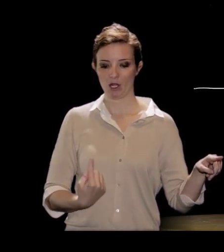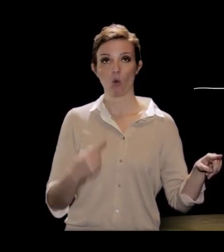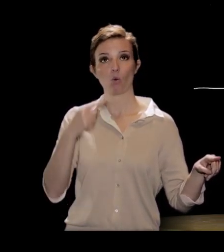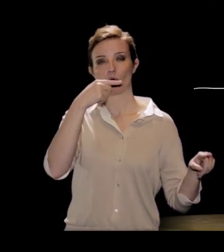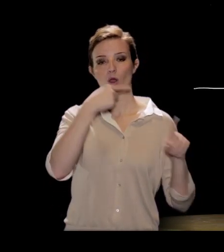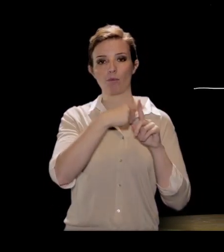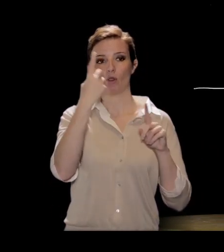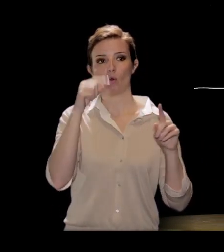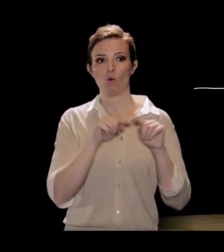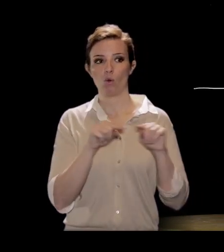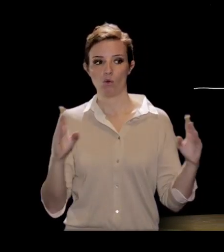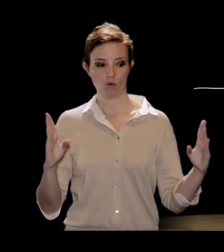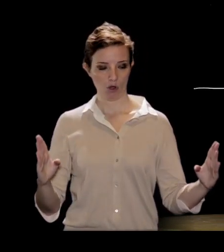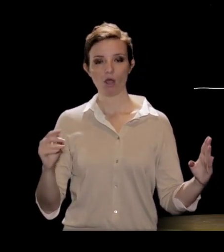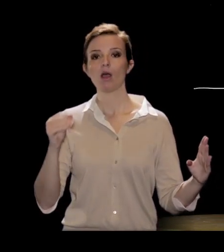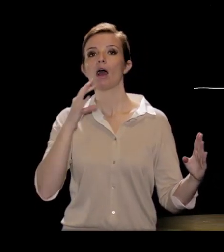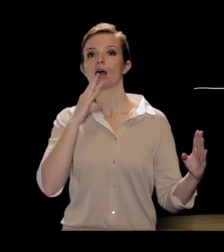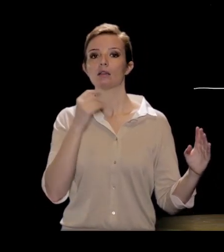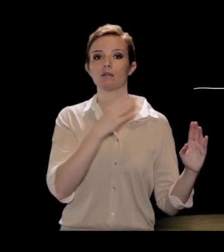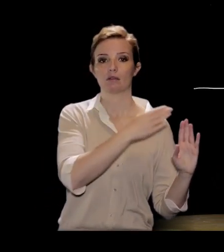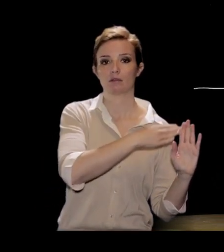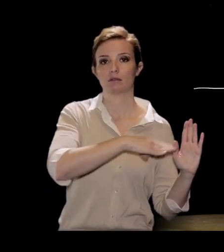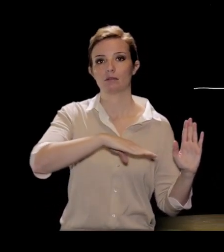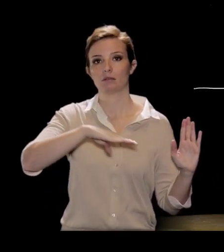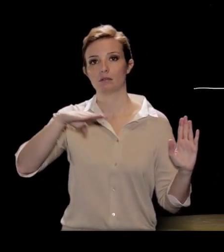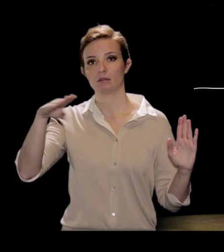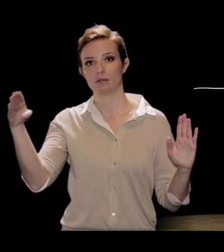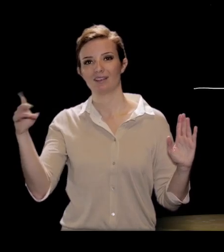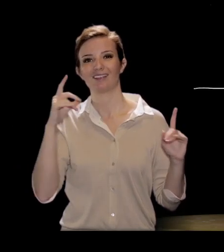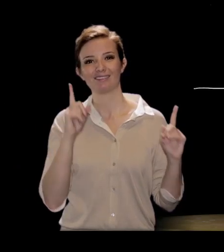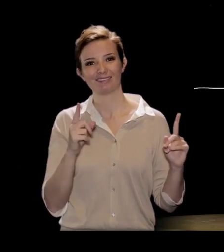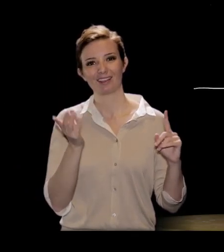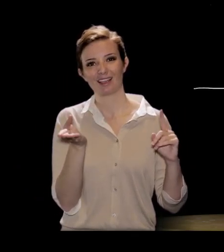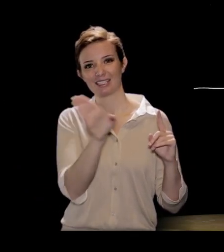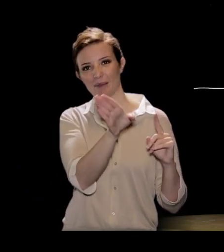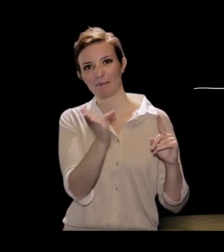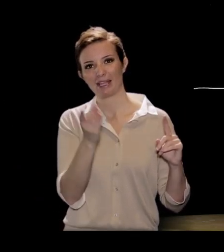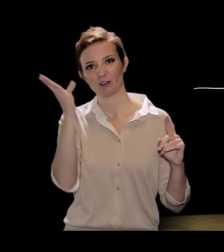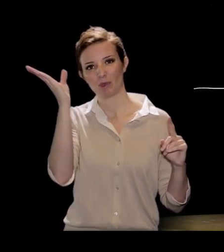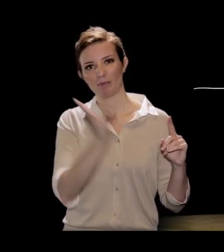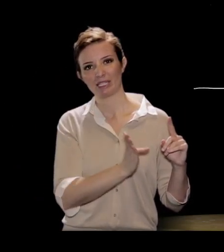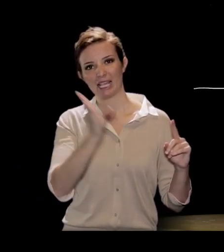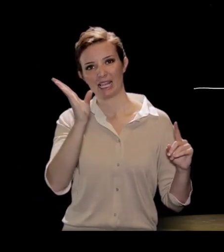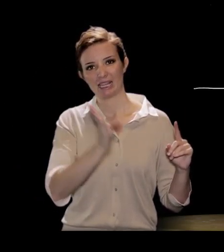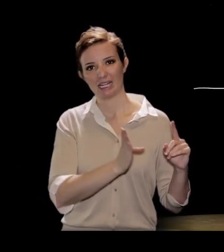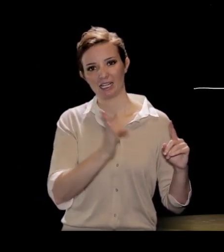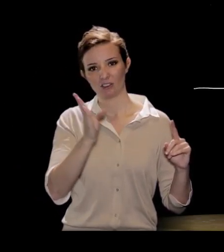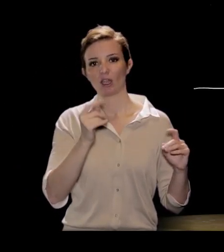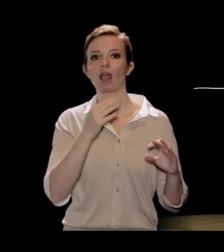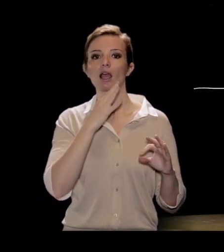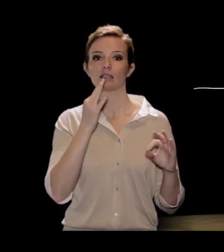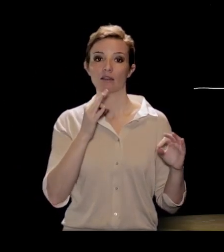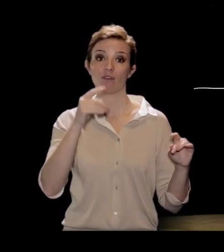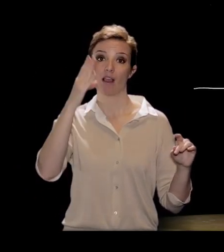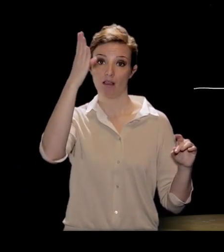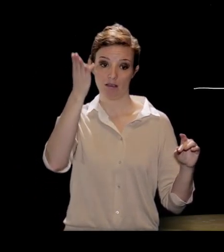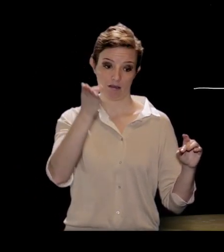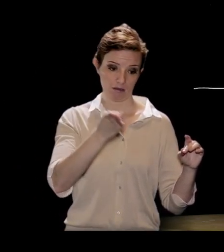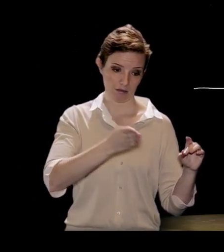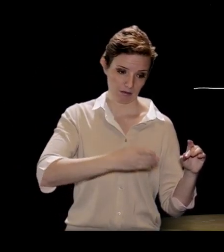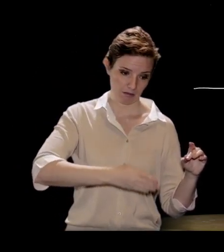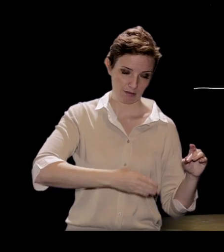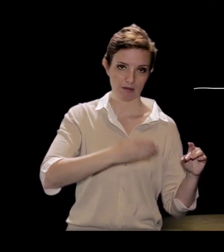avrà un andamento simmetrico rispetto alla nostra bisettrice, per cui avrà un andamento, che è quello che sto qui